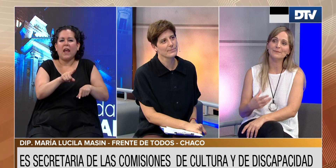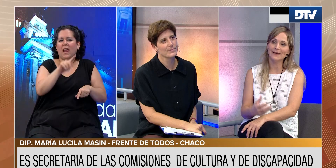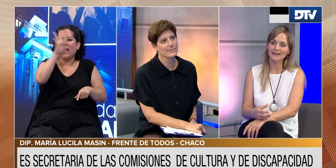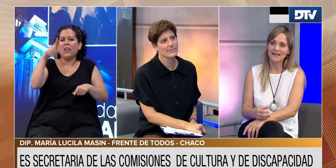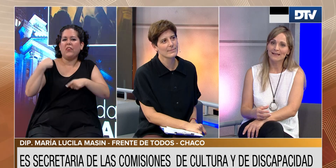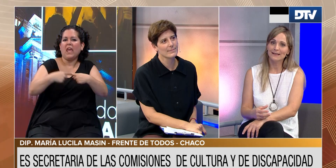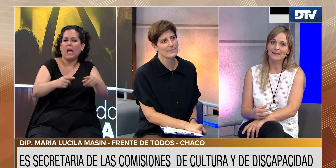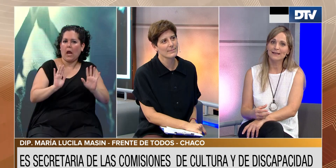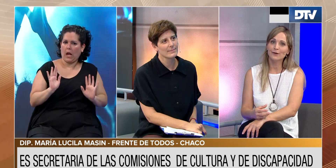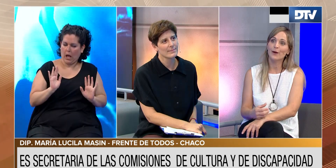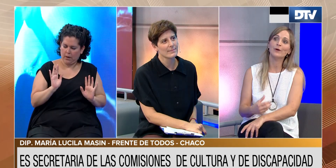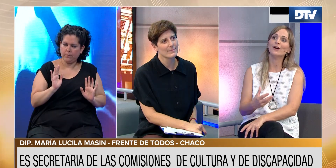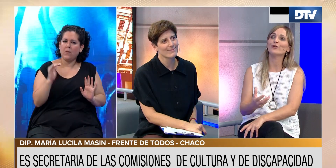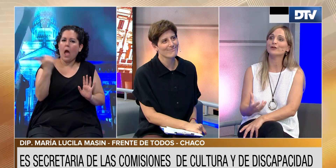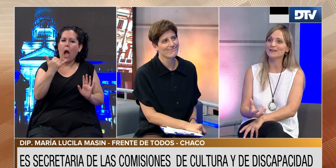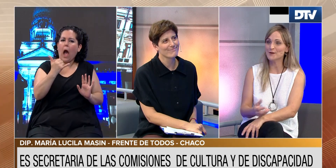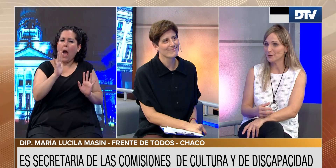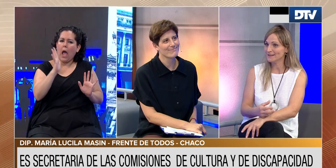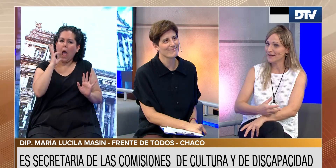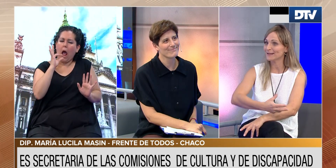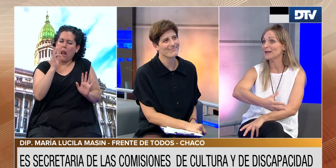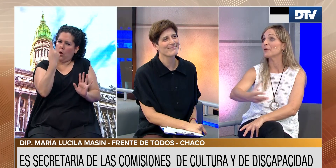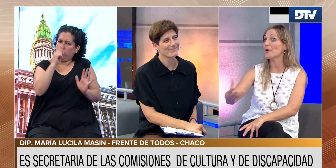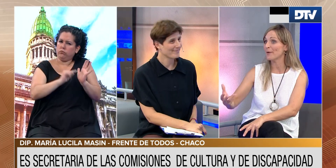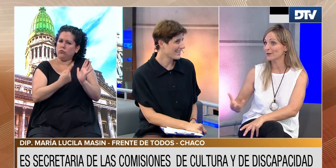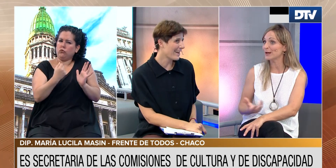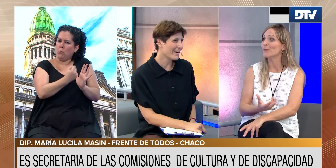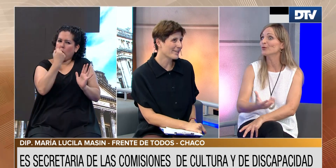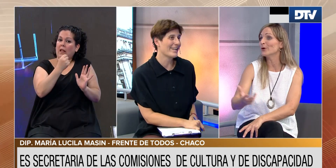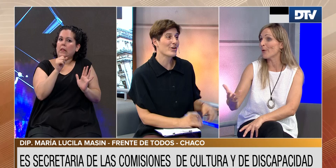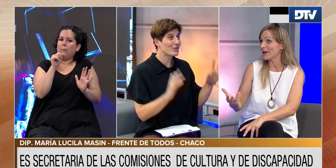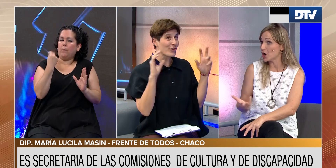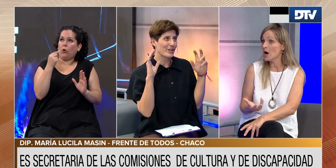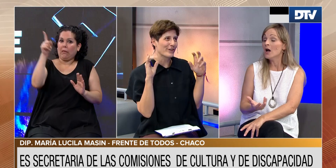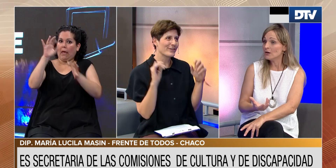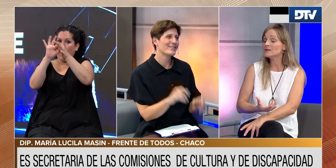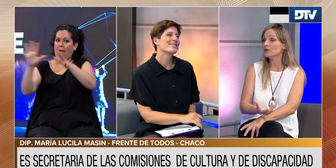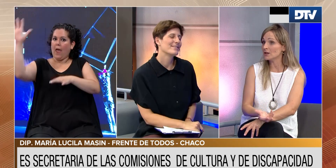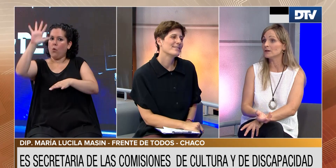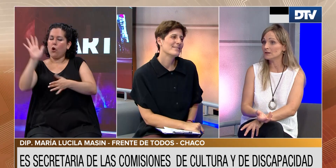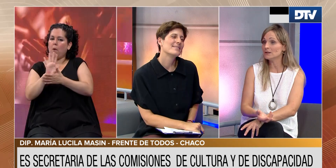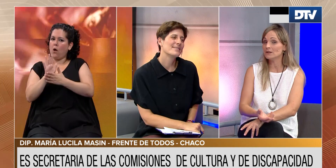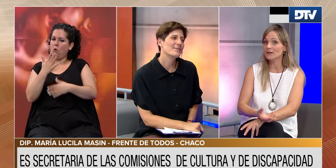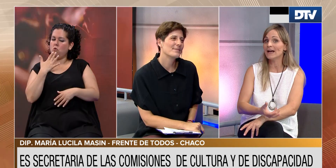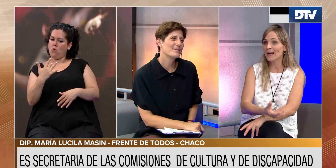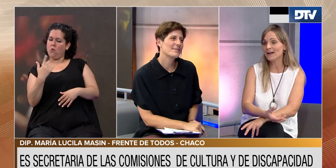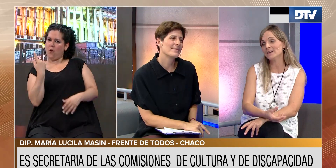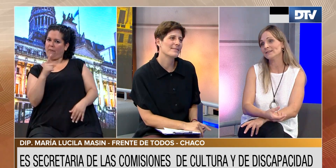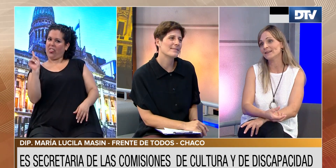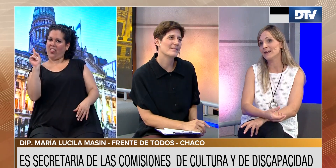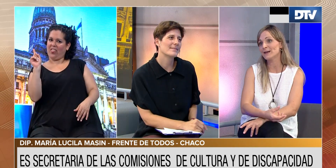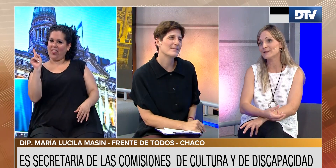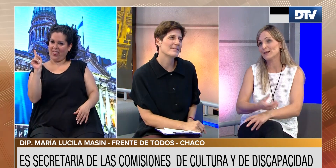indígena también tiene una buena connotación en Europa, ¿no? Claro, es lo exótico. Lo exótico, ¿no? Digo, y